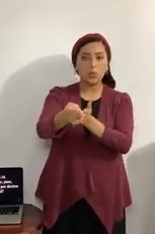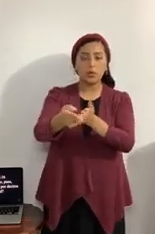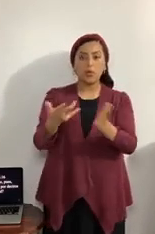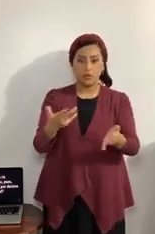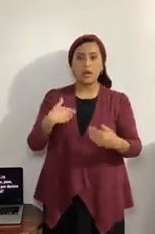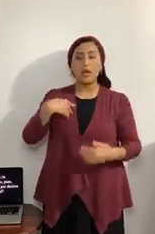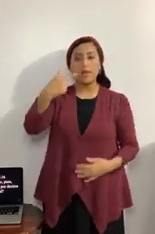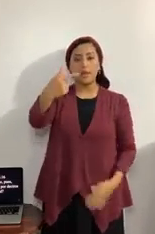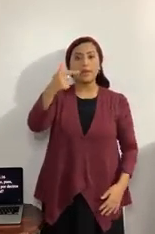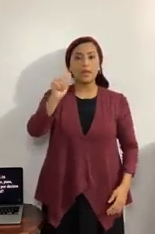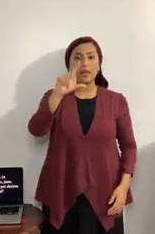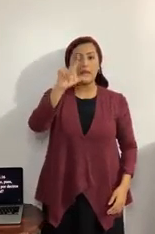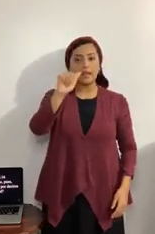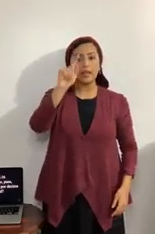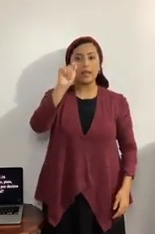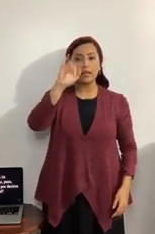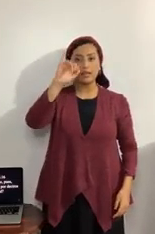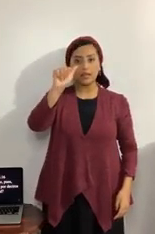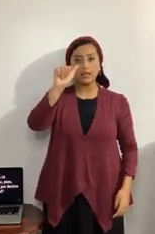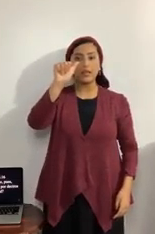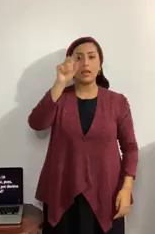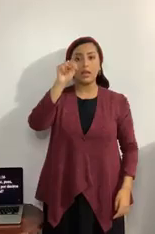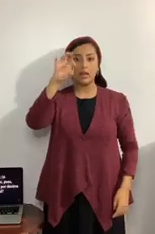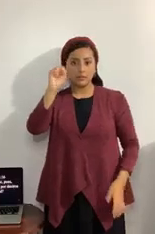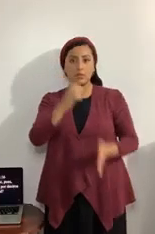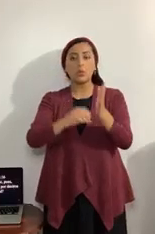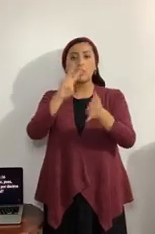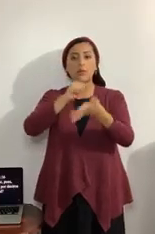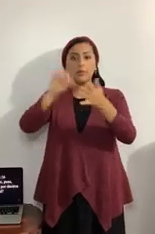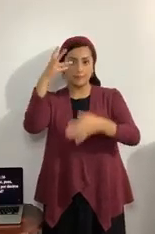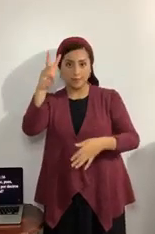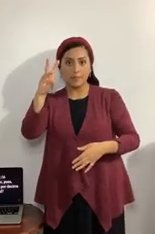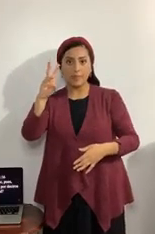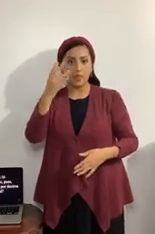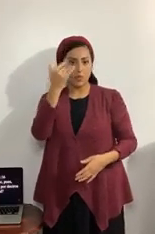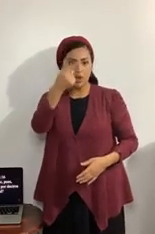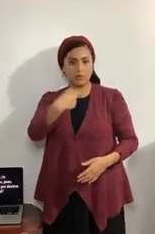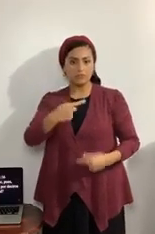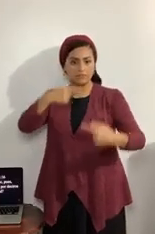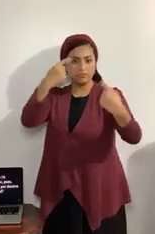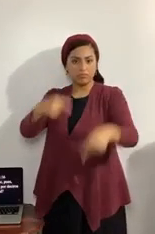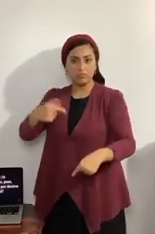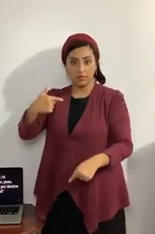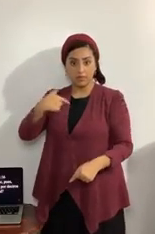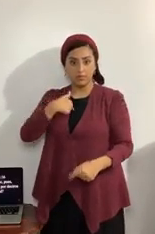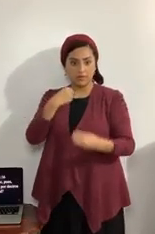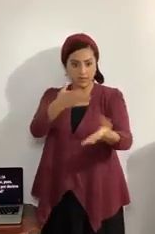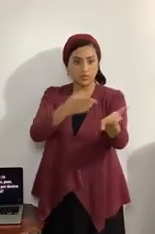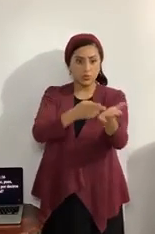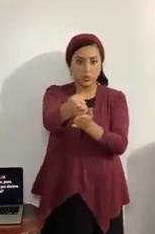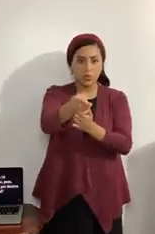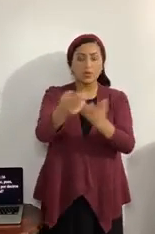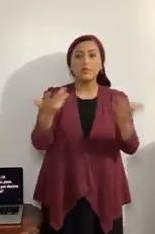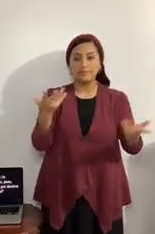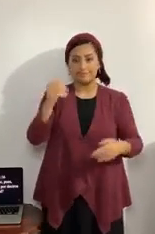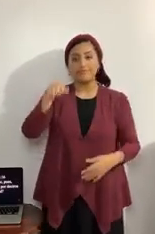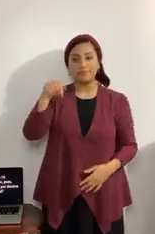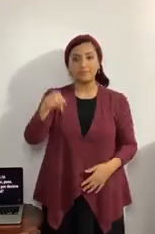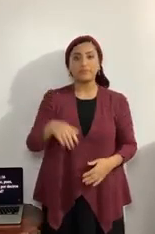Gálatas 4:16. Me he hecho pues vuestro enemigo por deciros la verdad. Claro que te vas